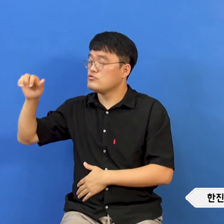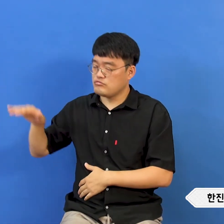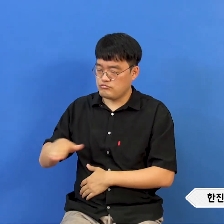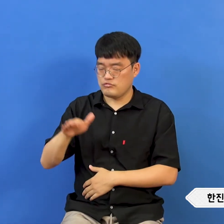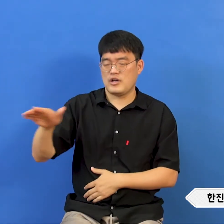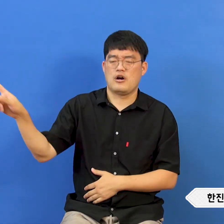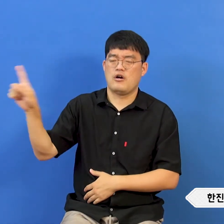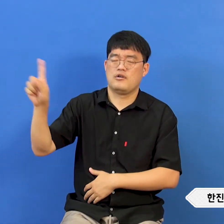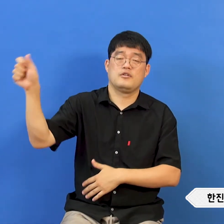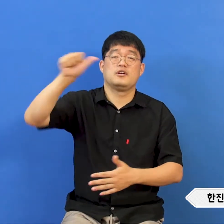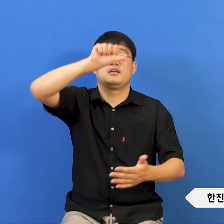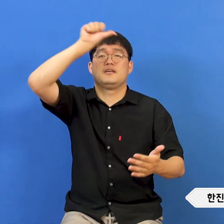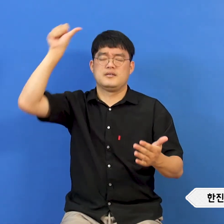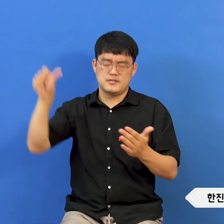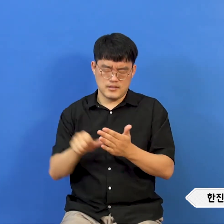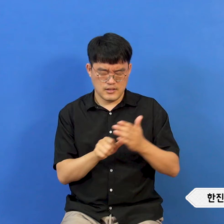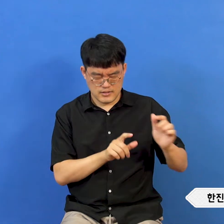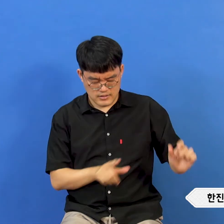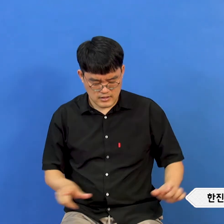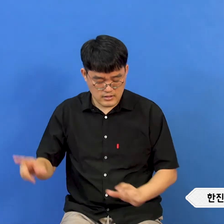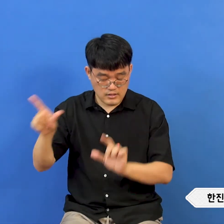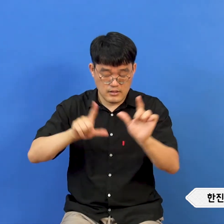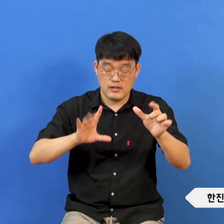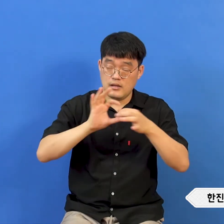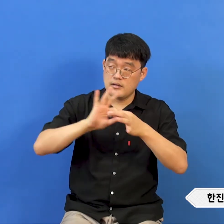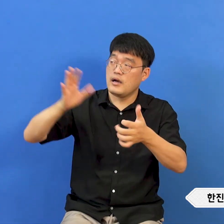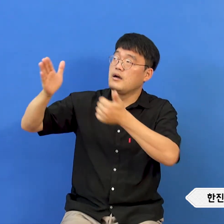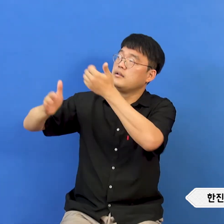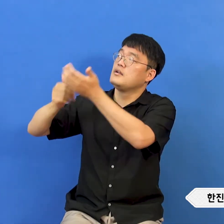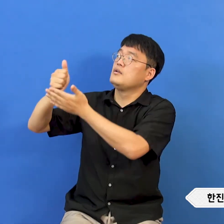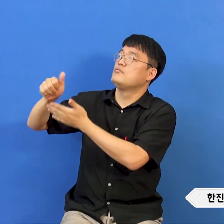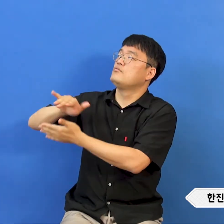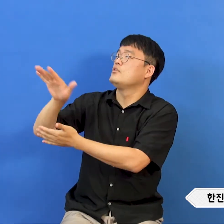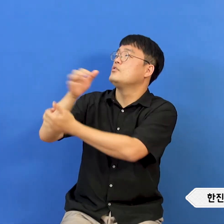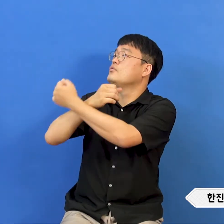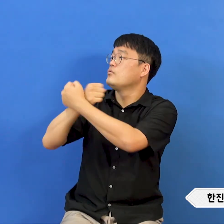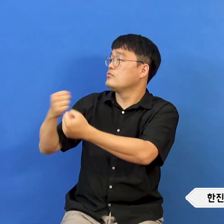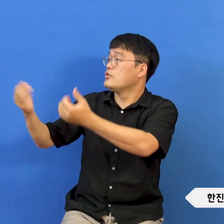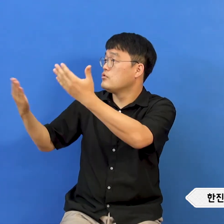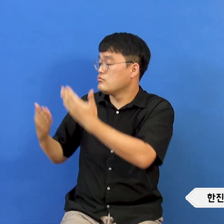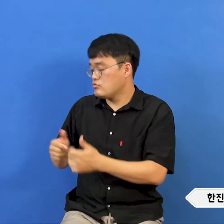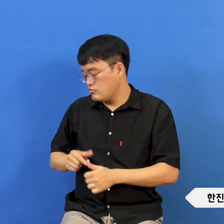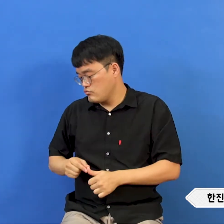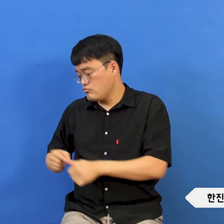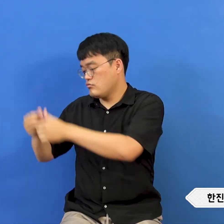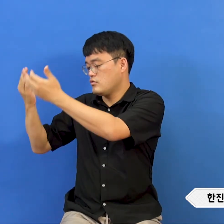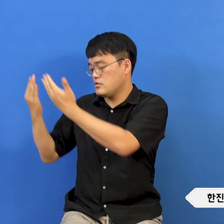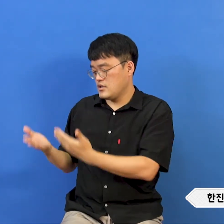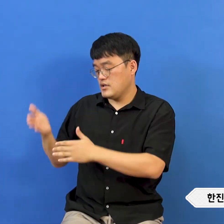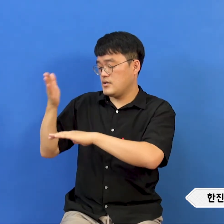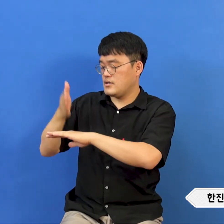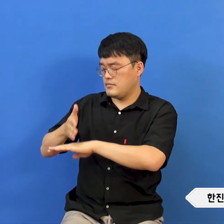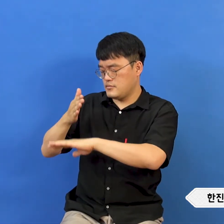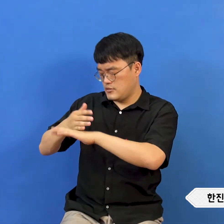인생길을 걸어왔더라도 상관없이 하나님 우리를 용서해 주시고 구원해 주시니 감사합니다.